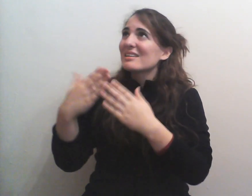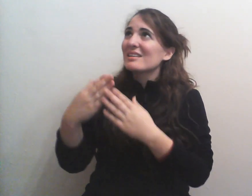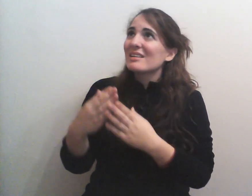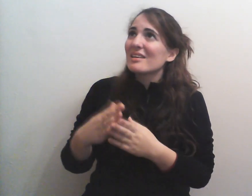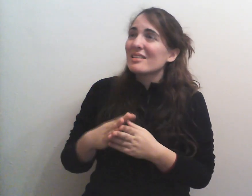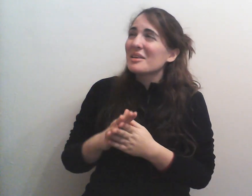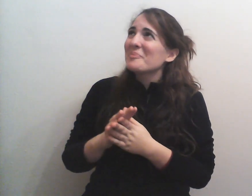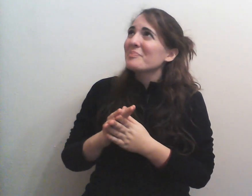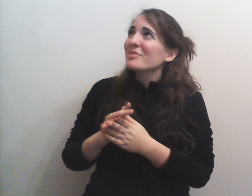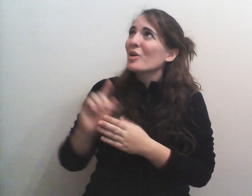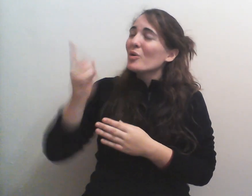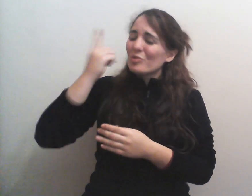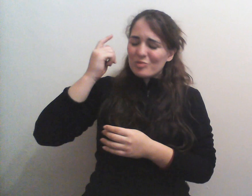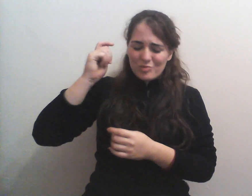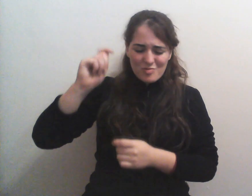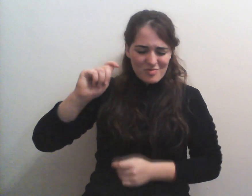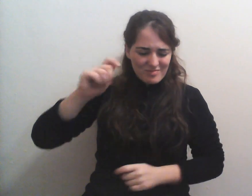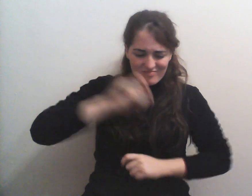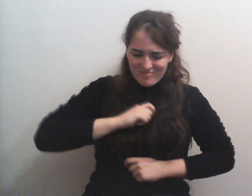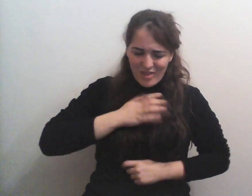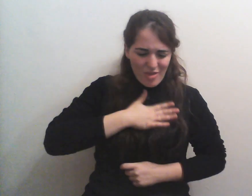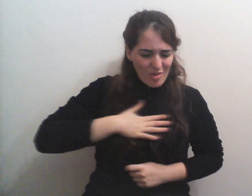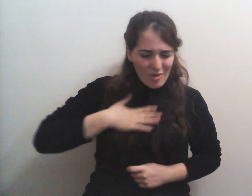pozo de la salvación, Señor, como leyó Isabel esta mañana.